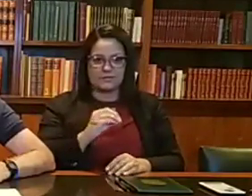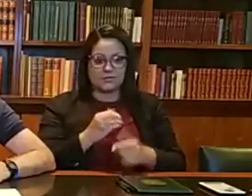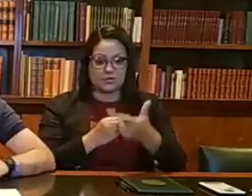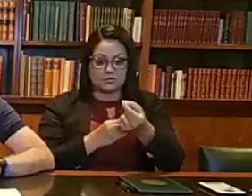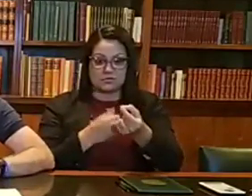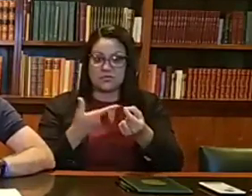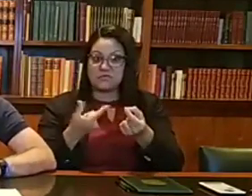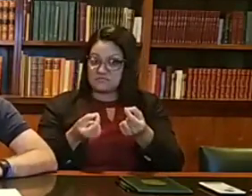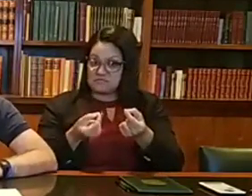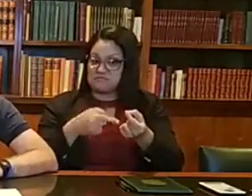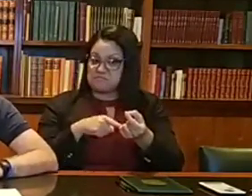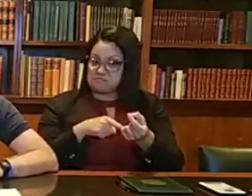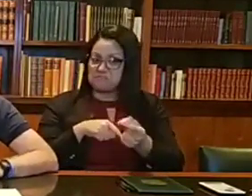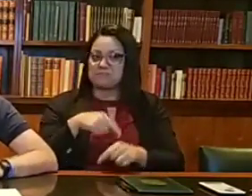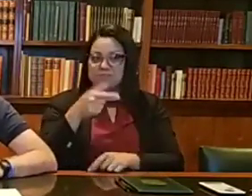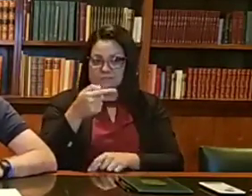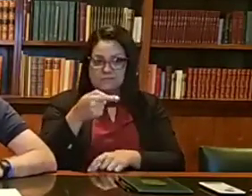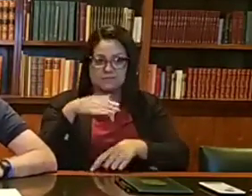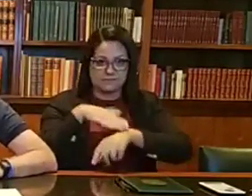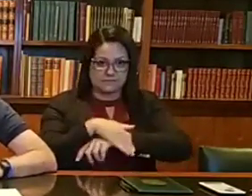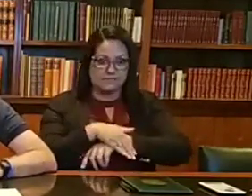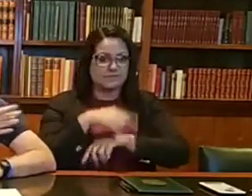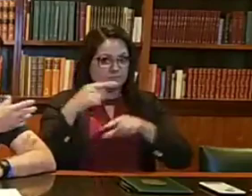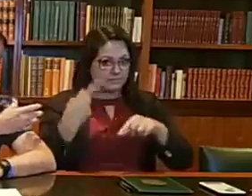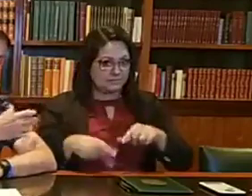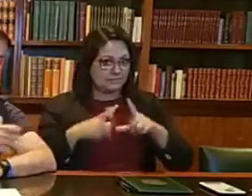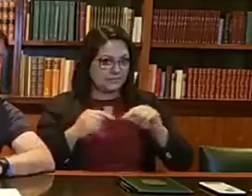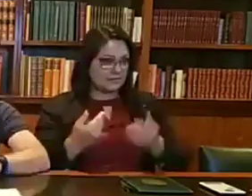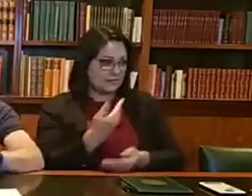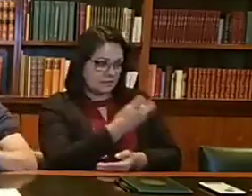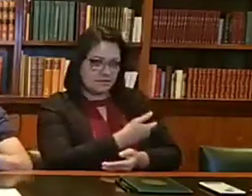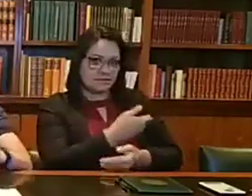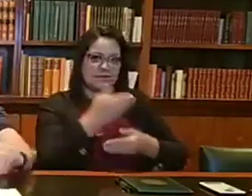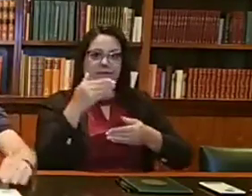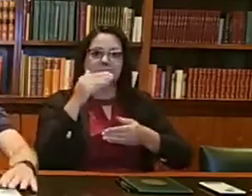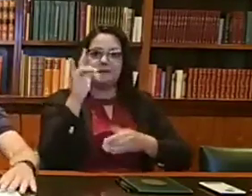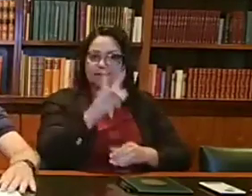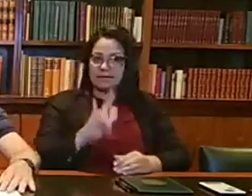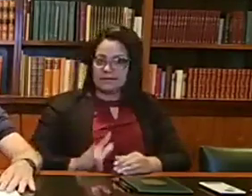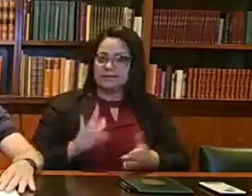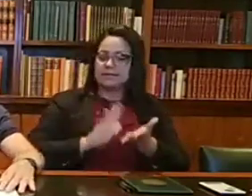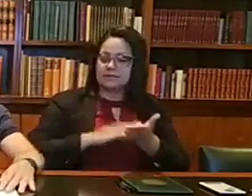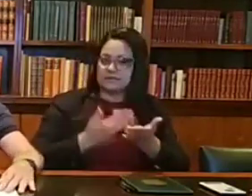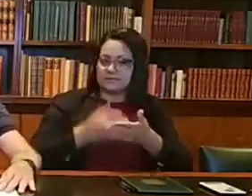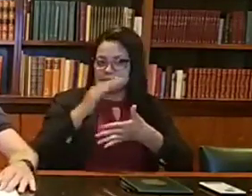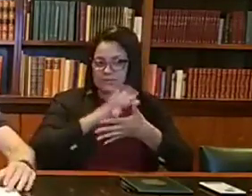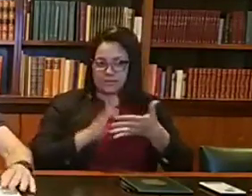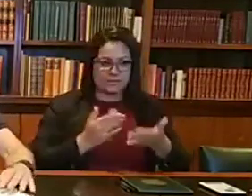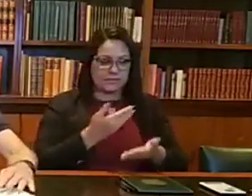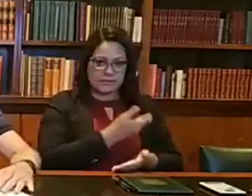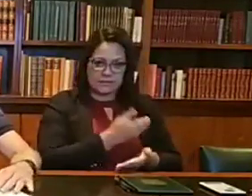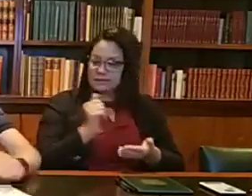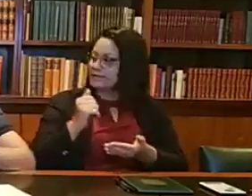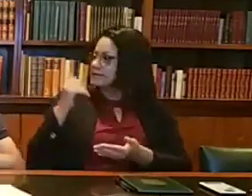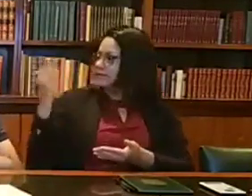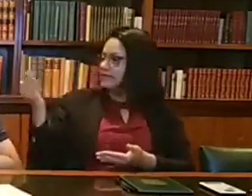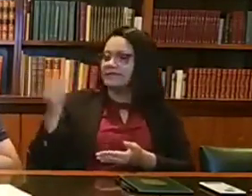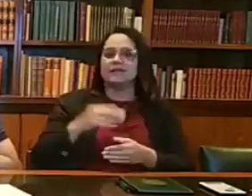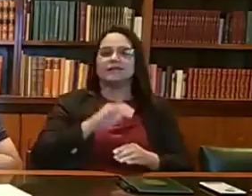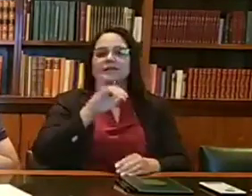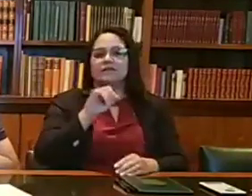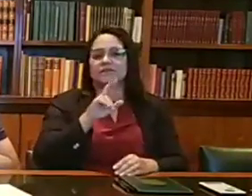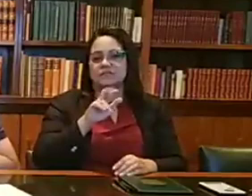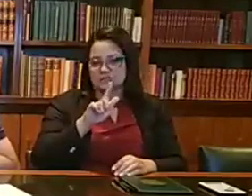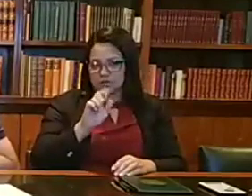5 de março de 2020, 19 horas em Brasília. A Elisângela, nossa intérprete de Libras, ao meu lado. E à direita, o conhecido